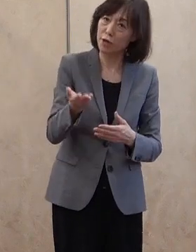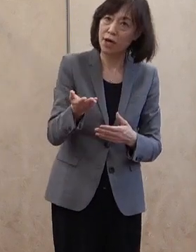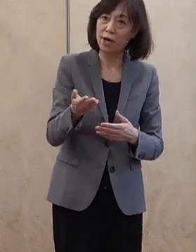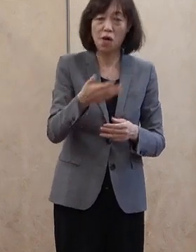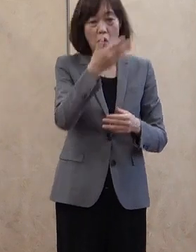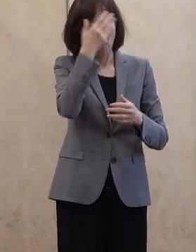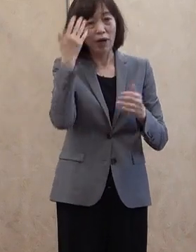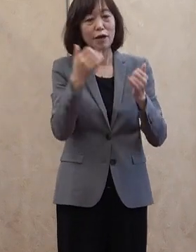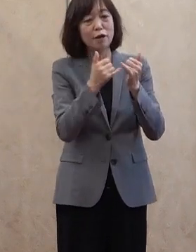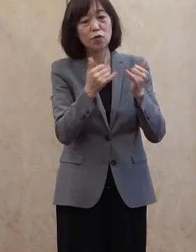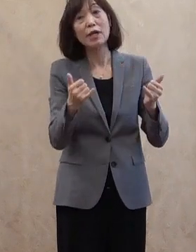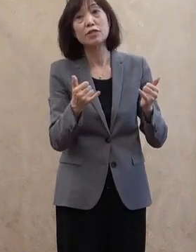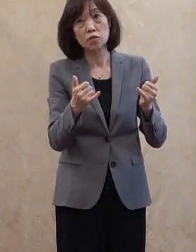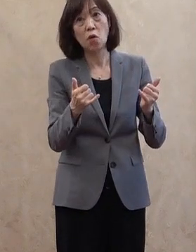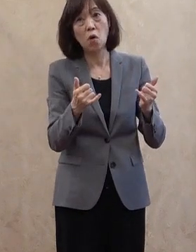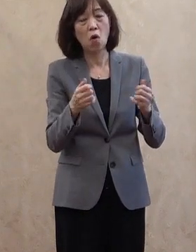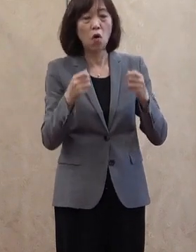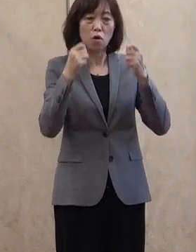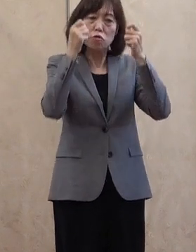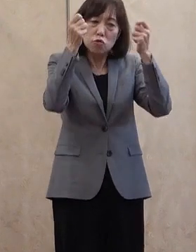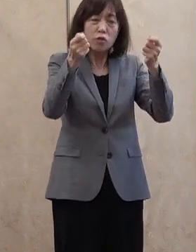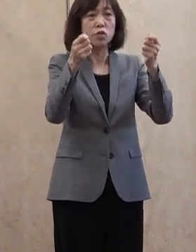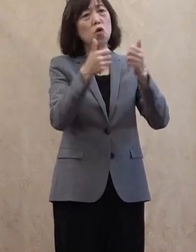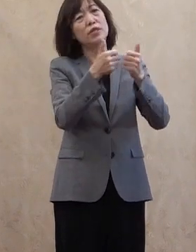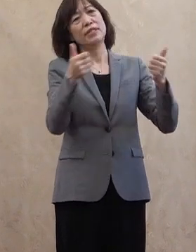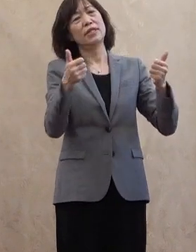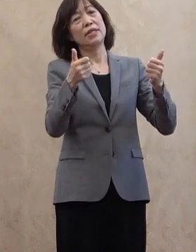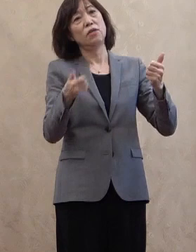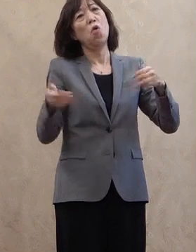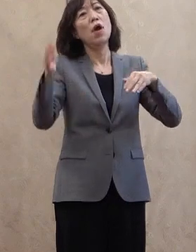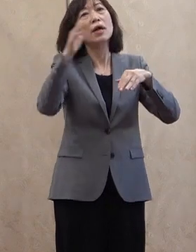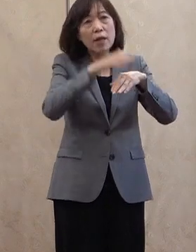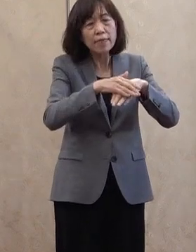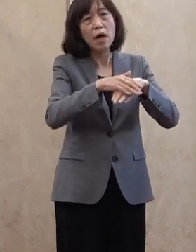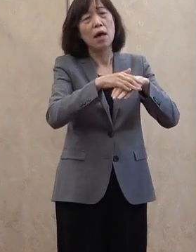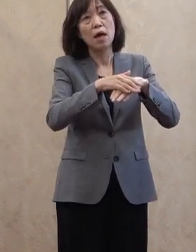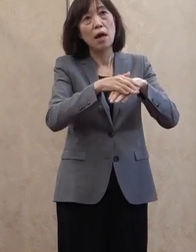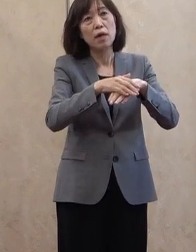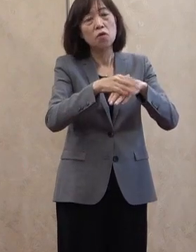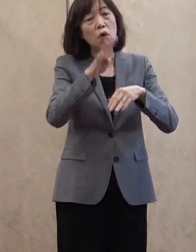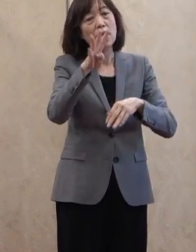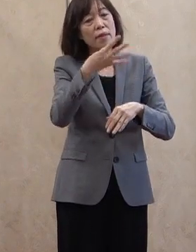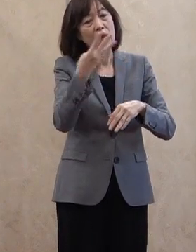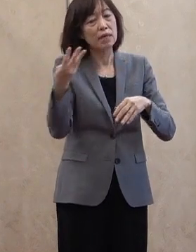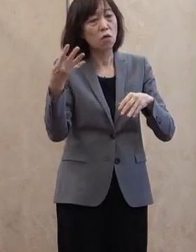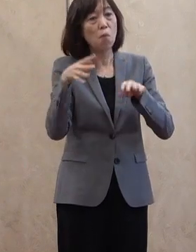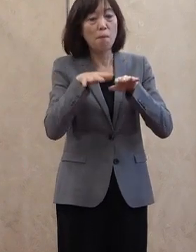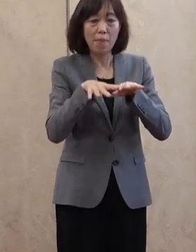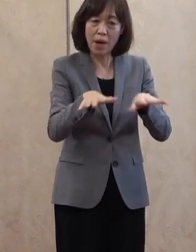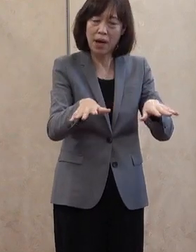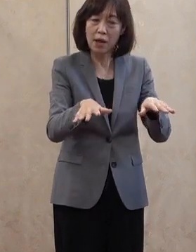世代の、卒業シーズンと重なっちゃったことが大音波の原因だというふうに、